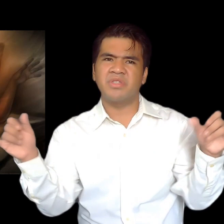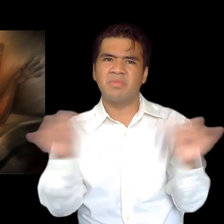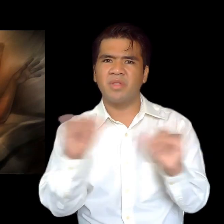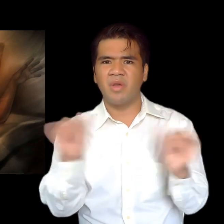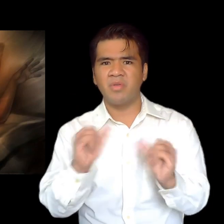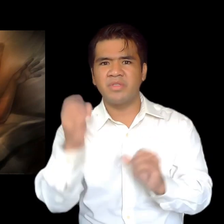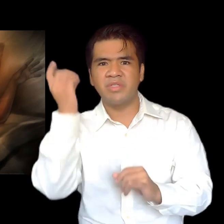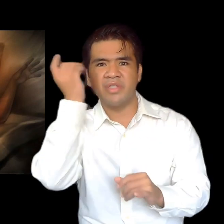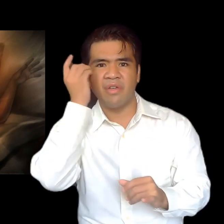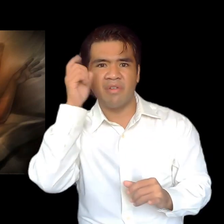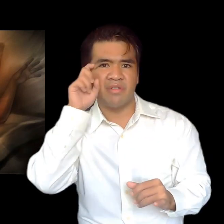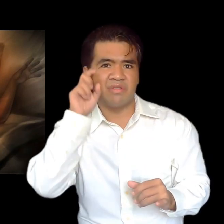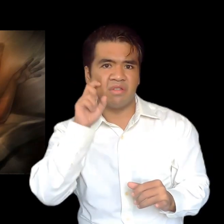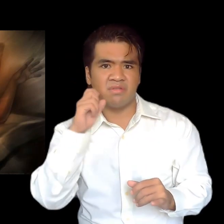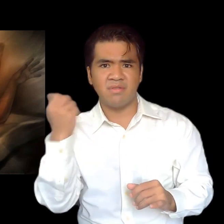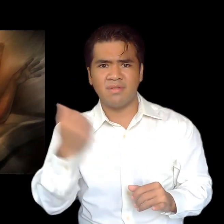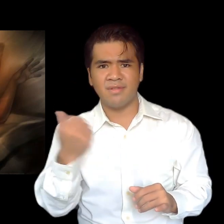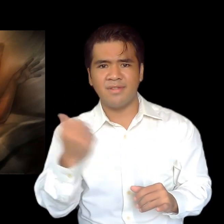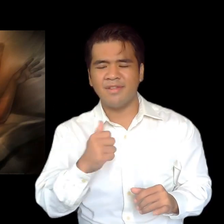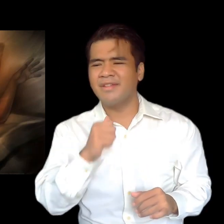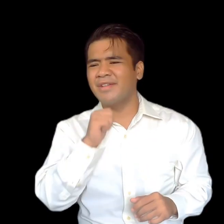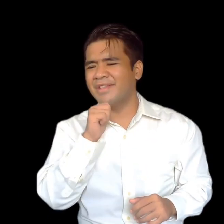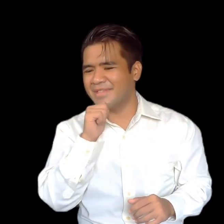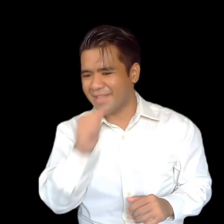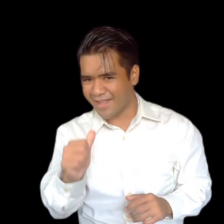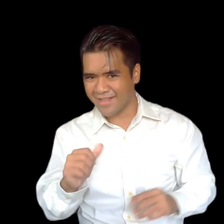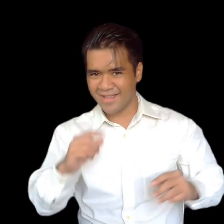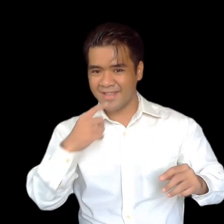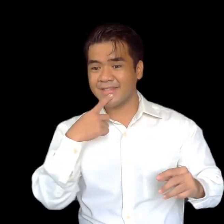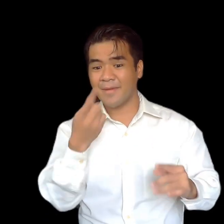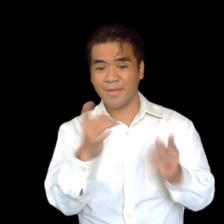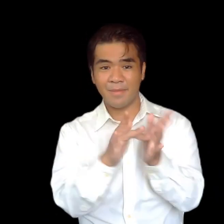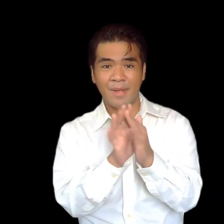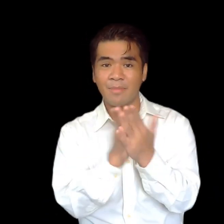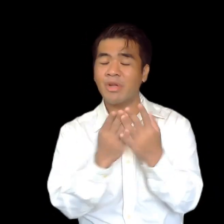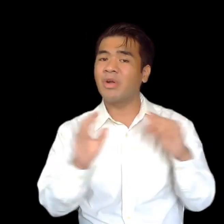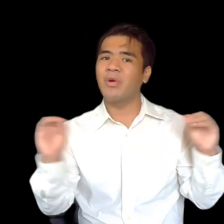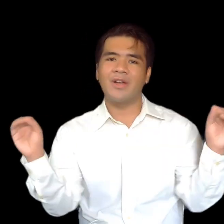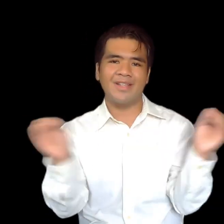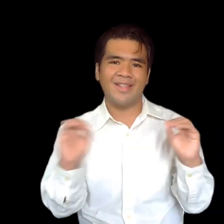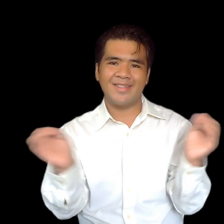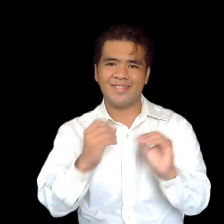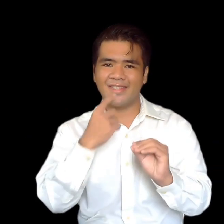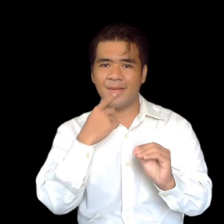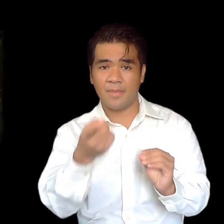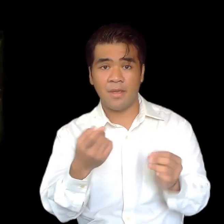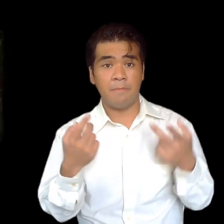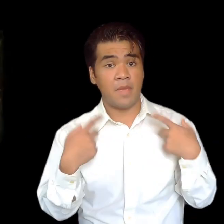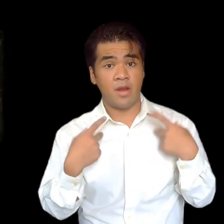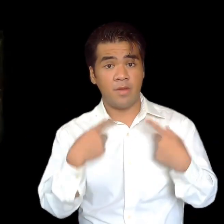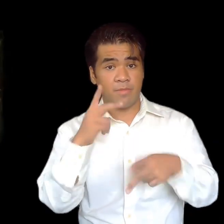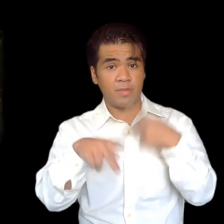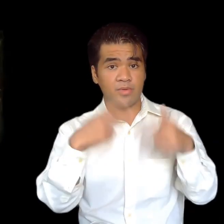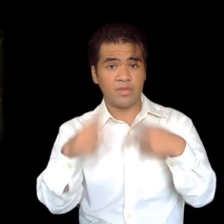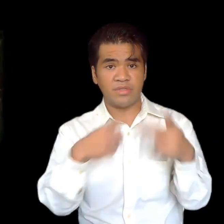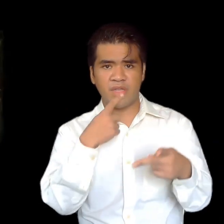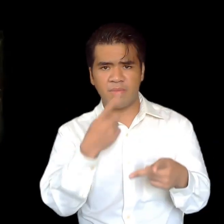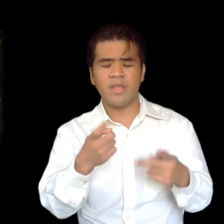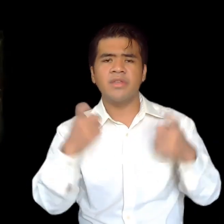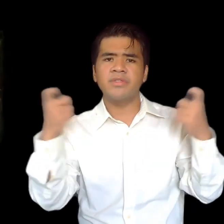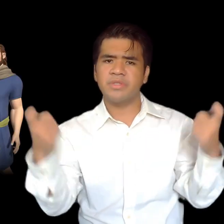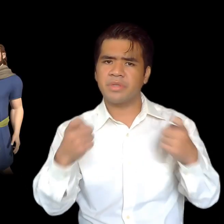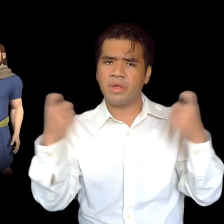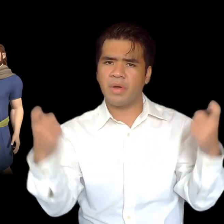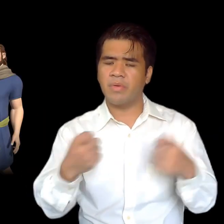i-check mo ito sa Biblia, ay wala namang ganitong berso. May mga nagsasabi rin na kasalanan daw ang masturbation base sa storya